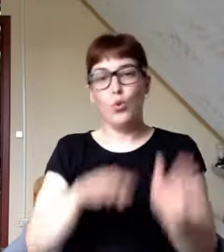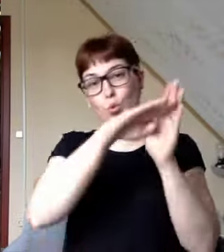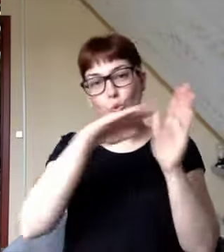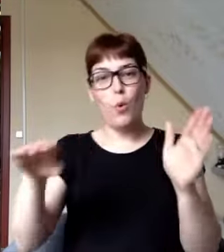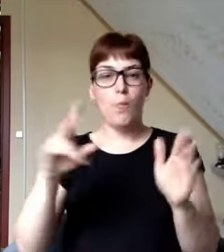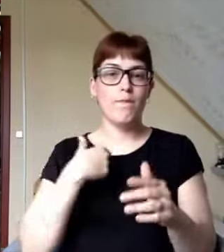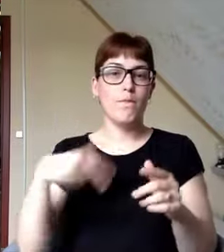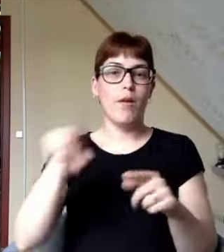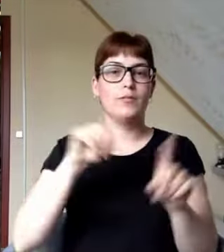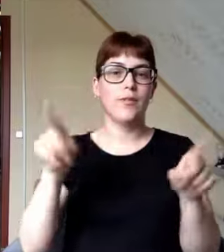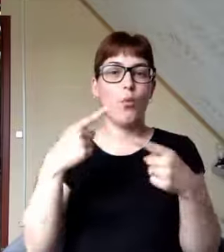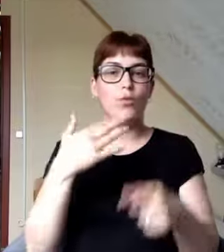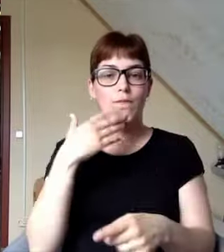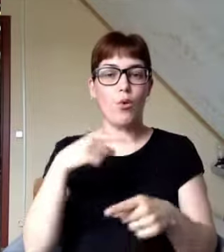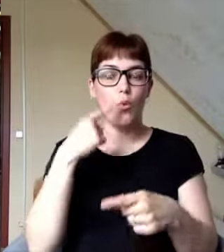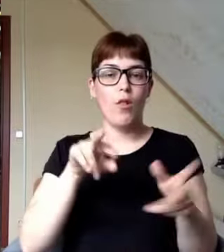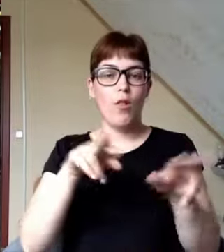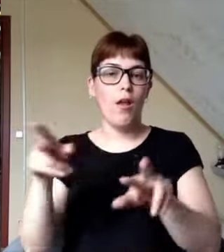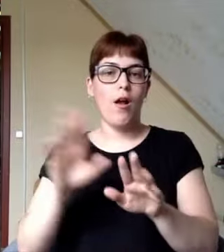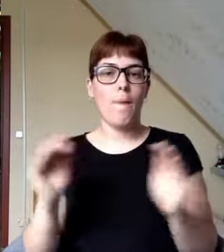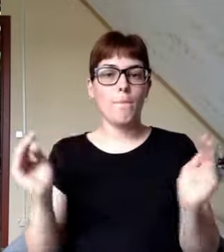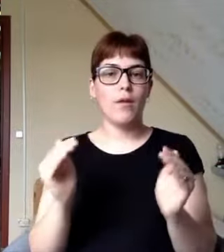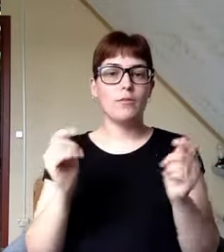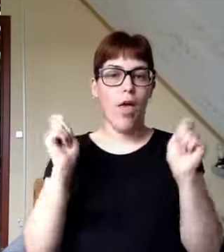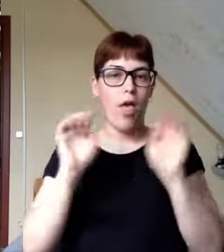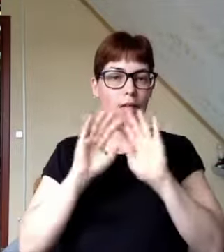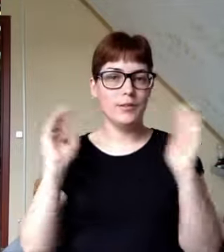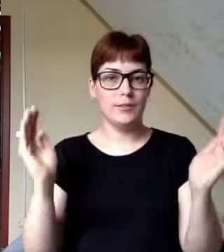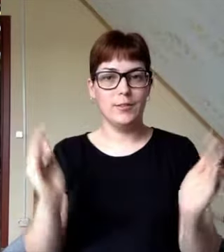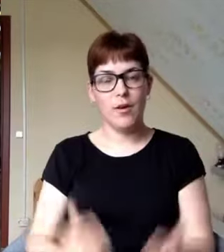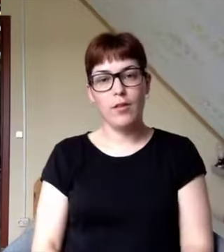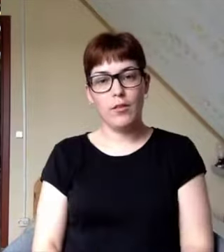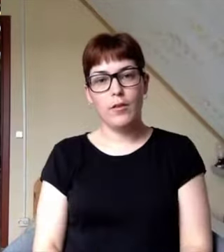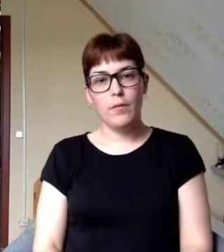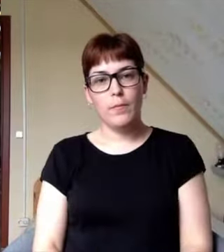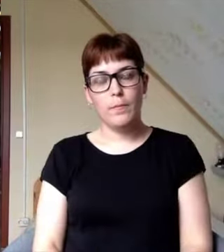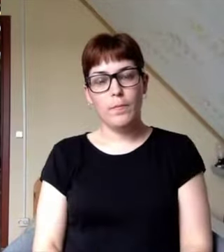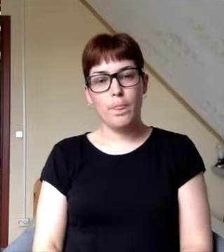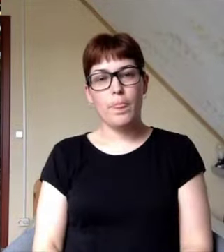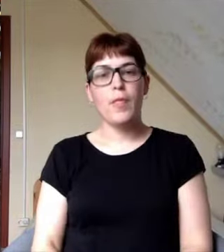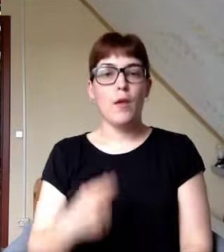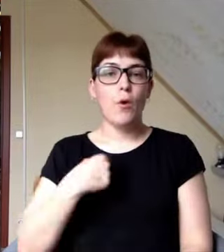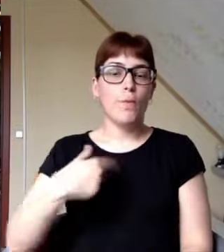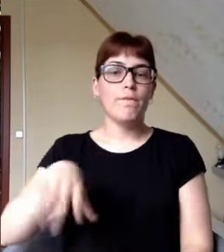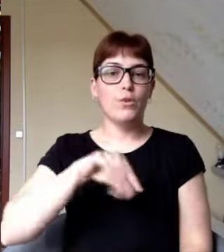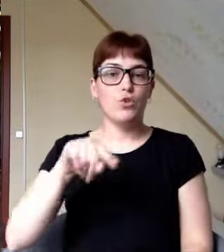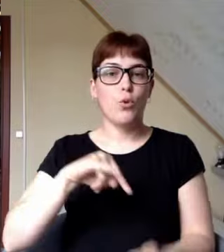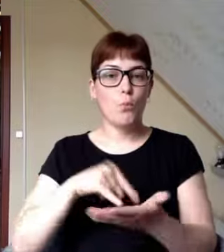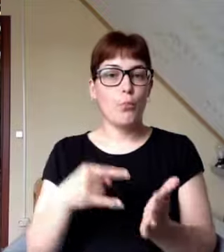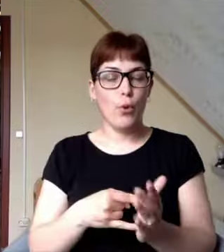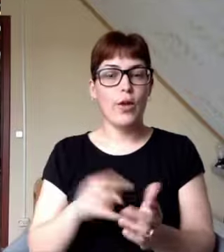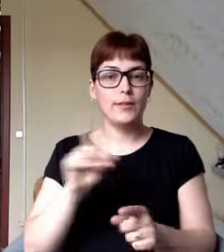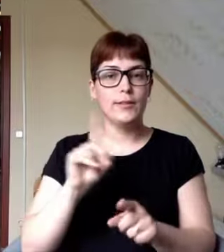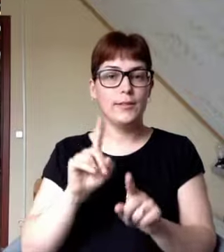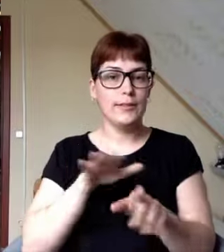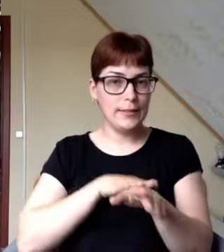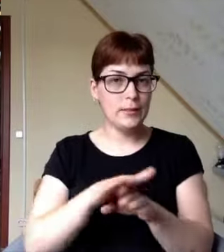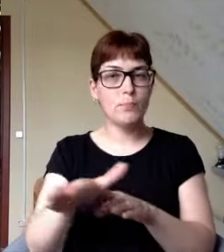ko Taucavādā varētu savu par nelielu estrādīt. Un viss šie projektiņi ir